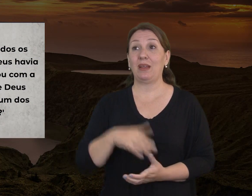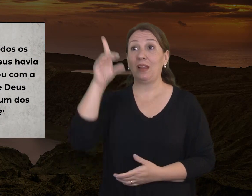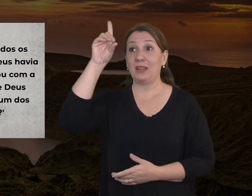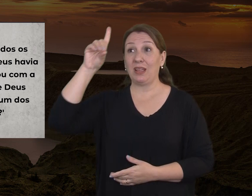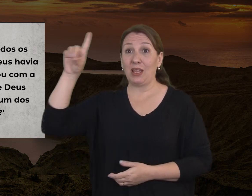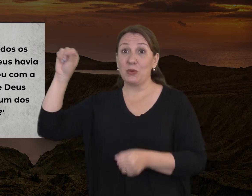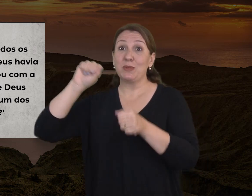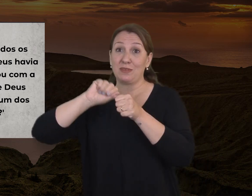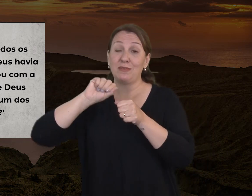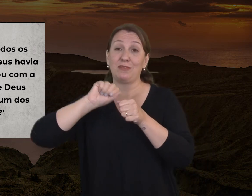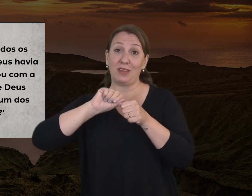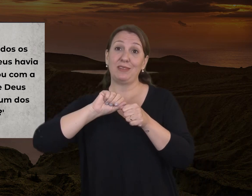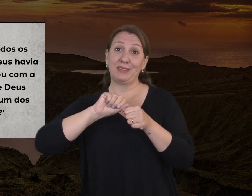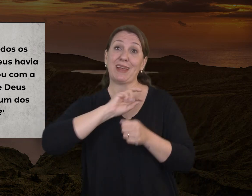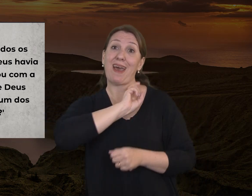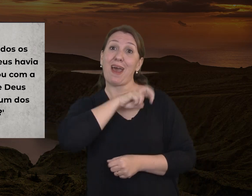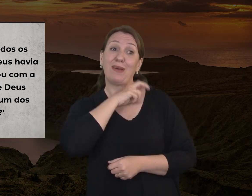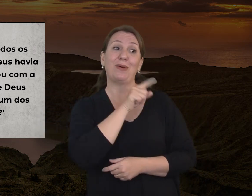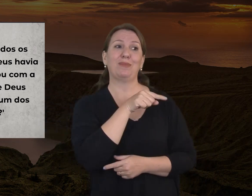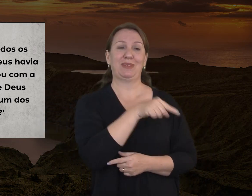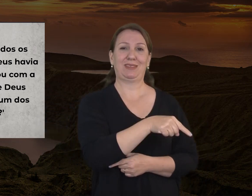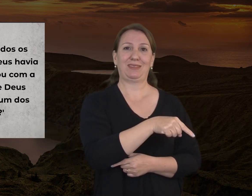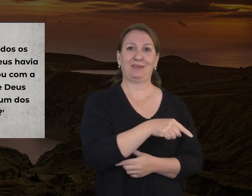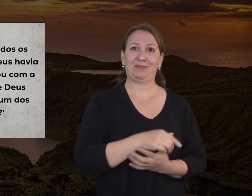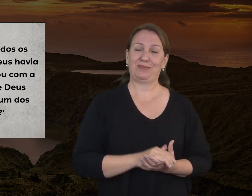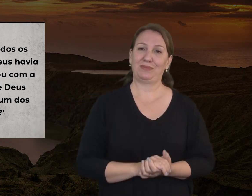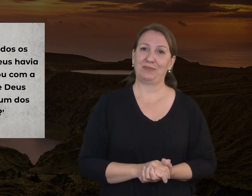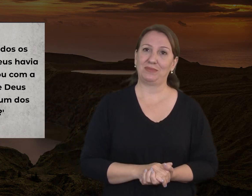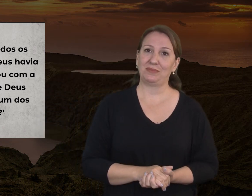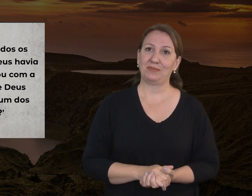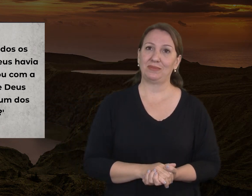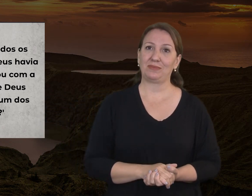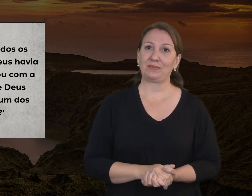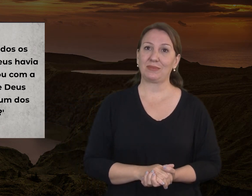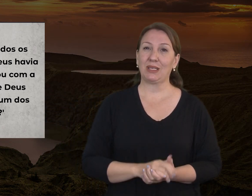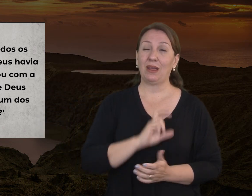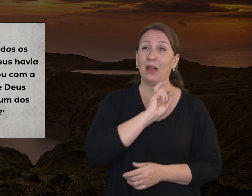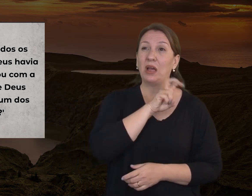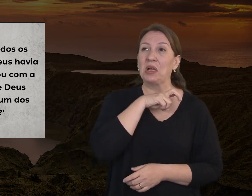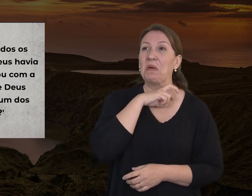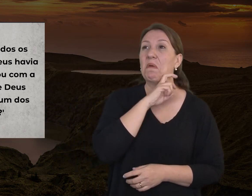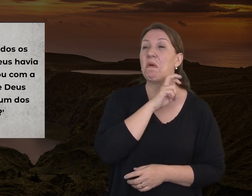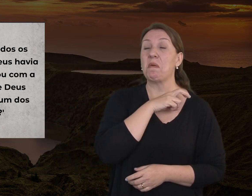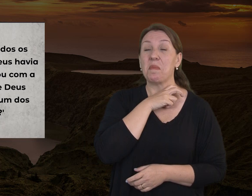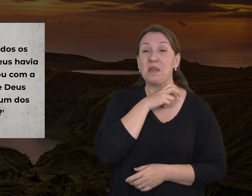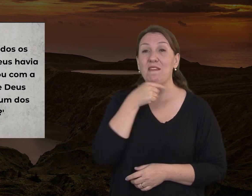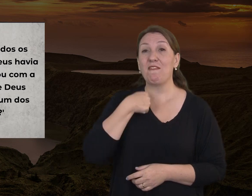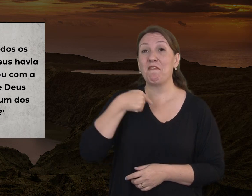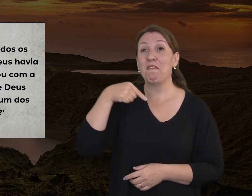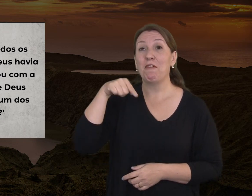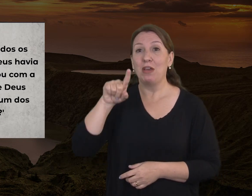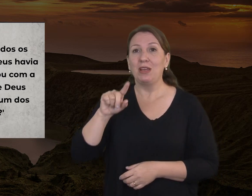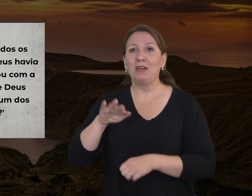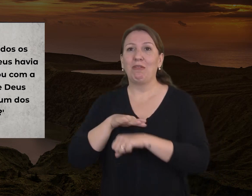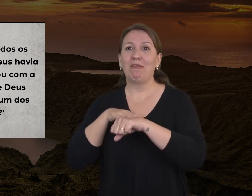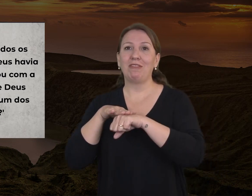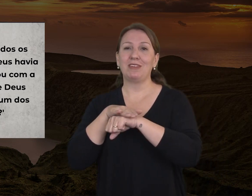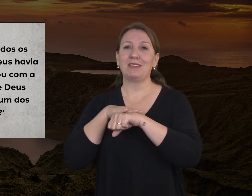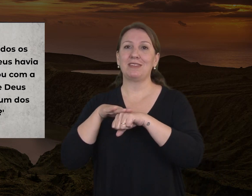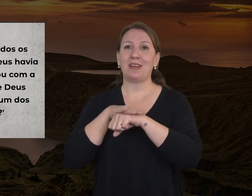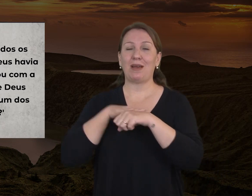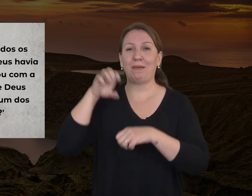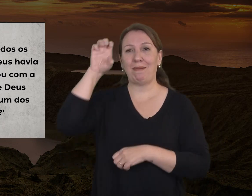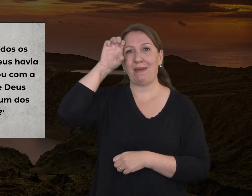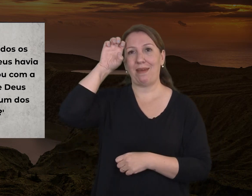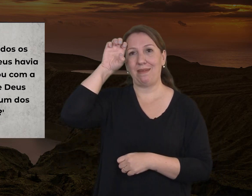Deus, havia feito. E aconteceu que ela questionou com a mulher: então foi isto